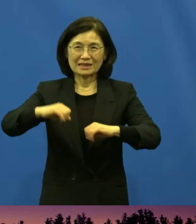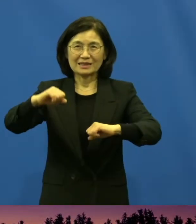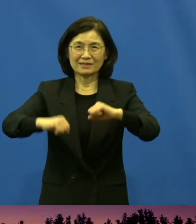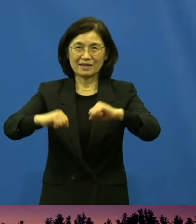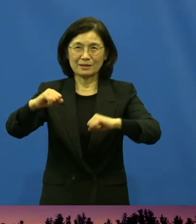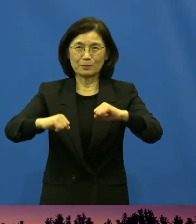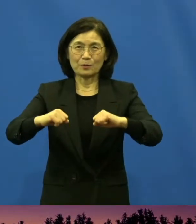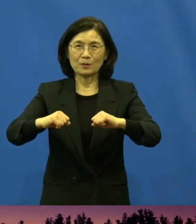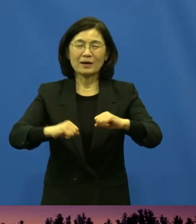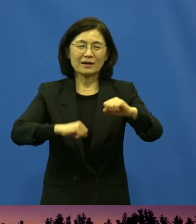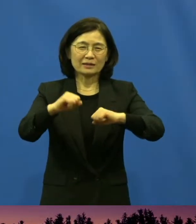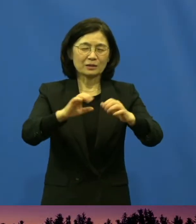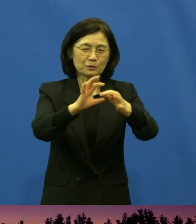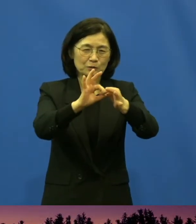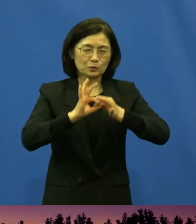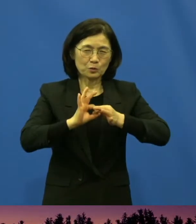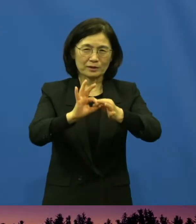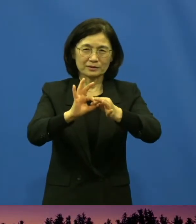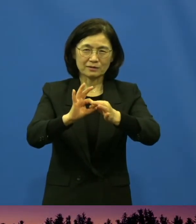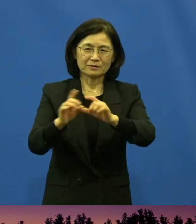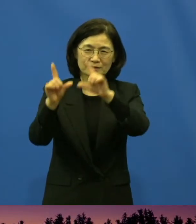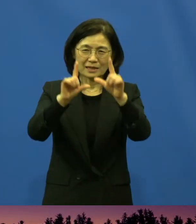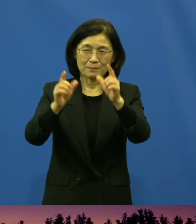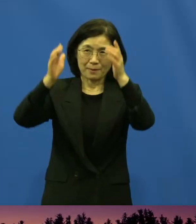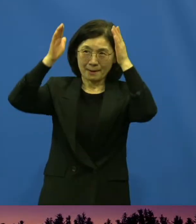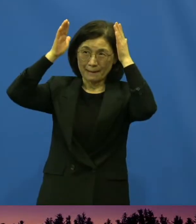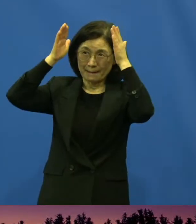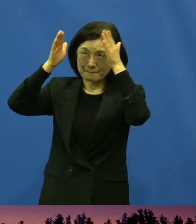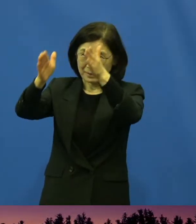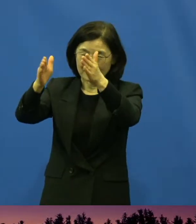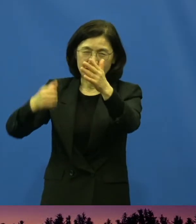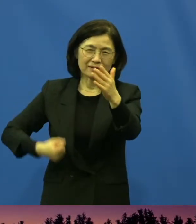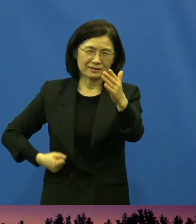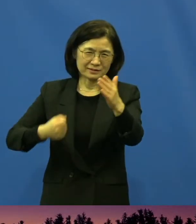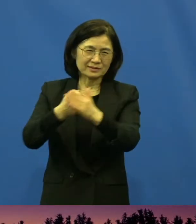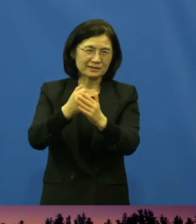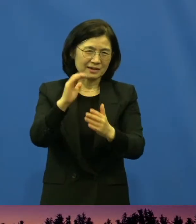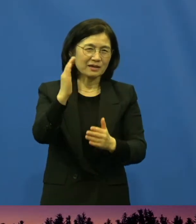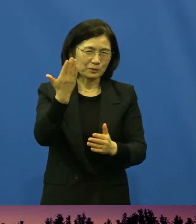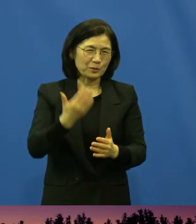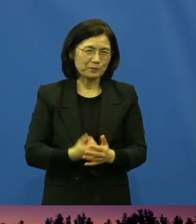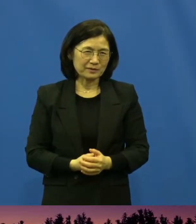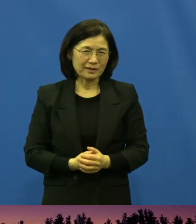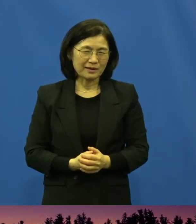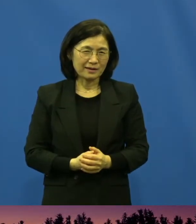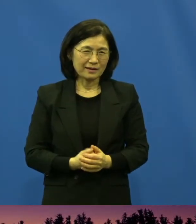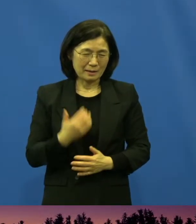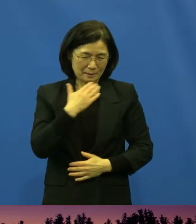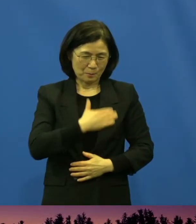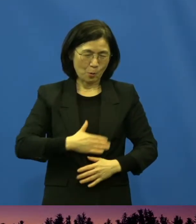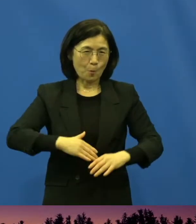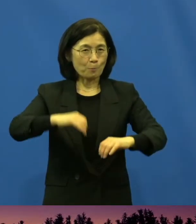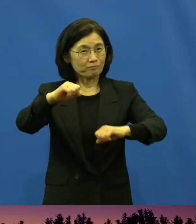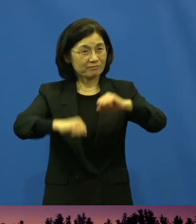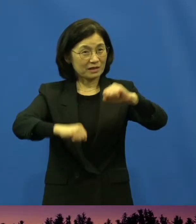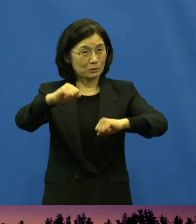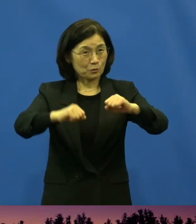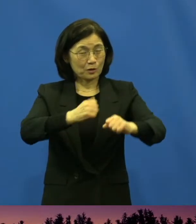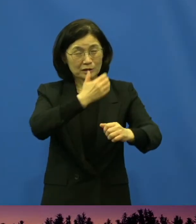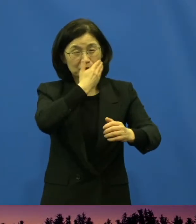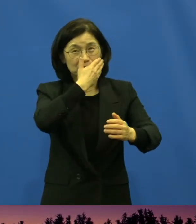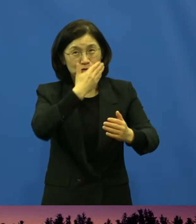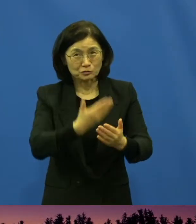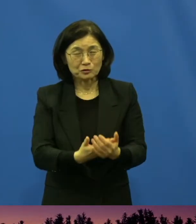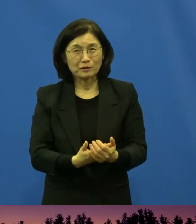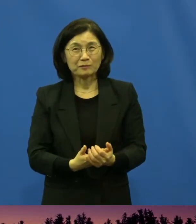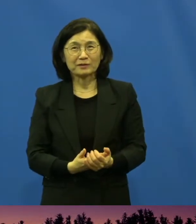하나님의 말씀을 이렇게 받는 태도, 그죠? 태도가 중요한 거예요. 온 게 중요한 게